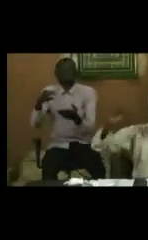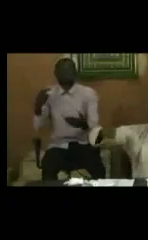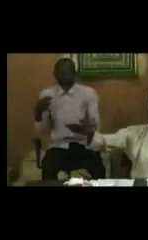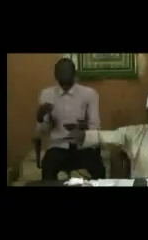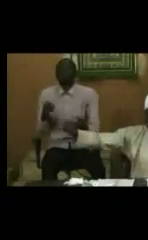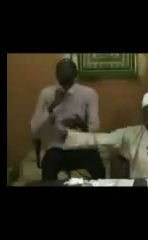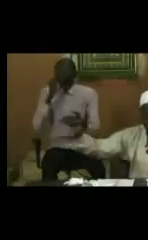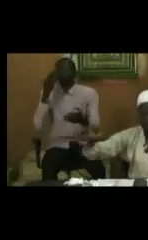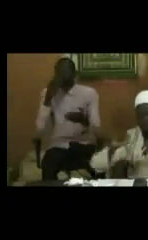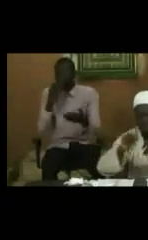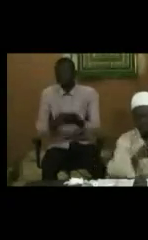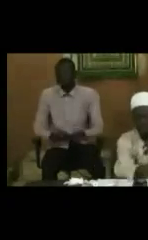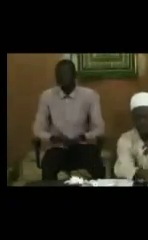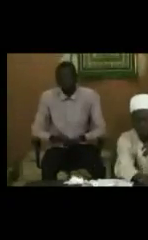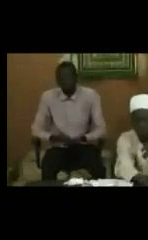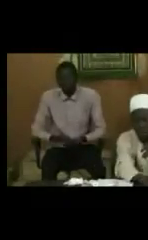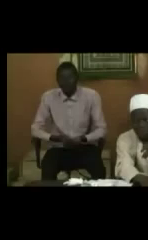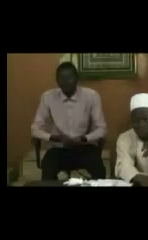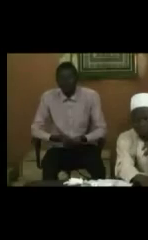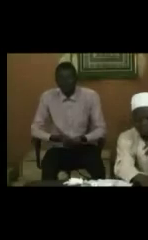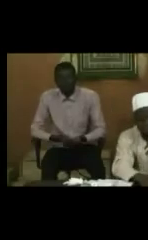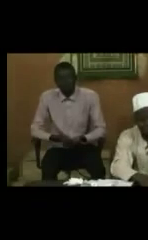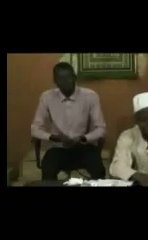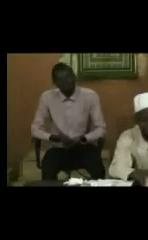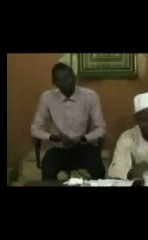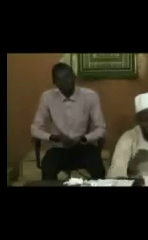yàtọ sí ní tọ́lọ́wọ́n bá sọ náà ní kùrán.